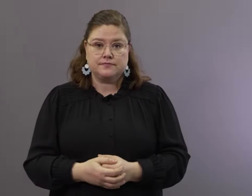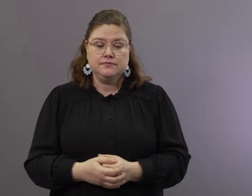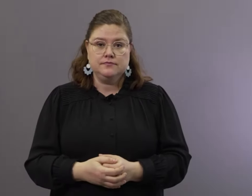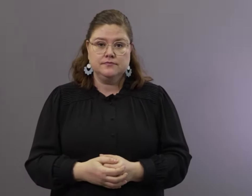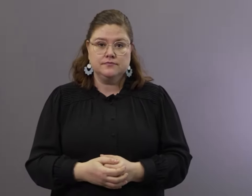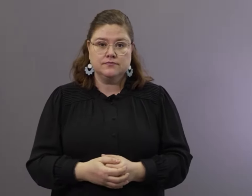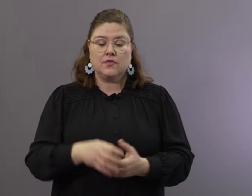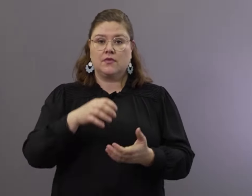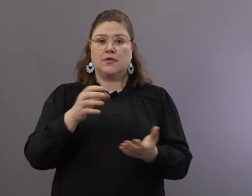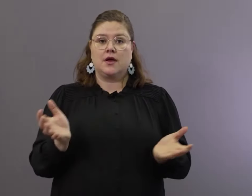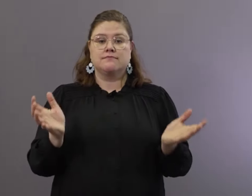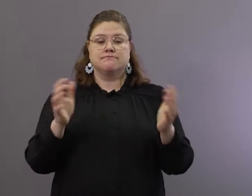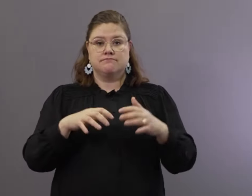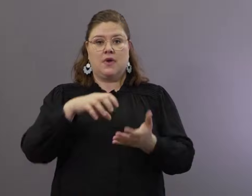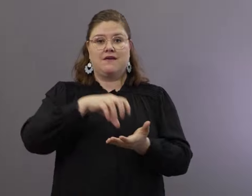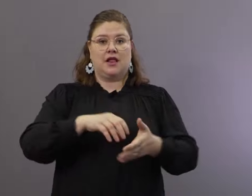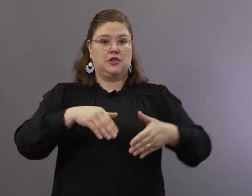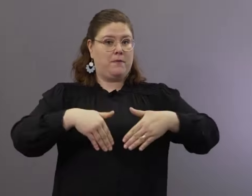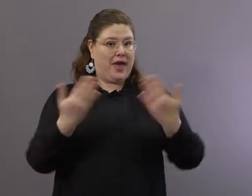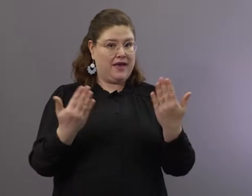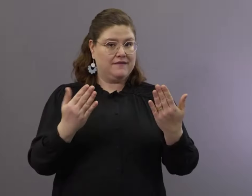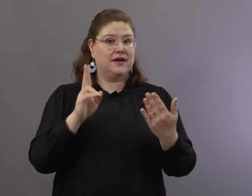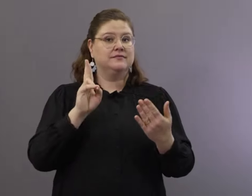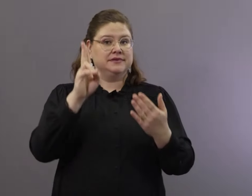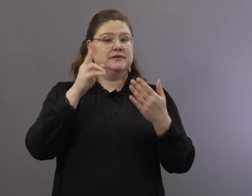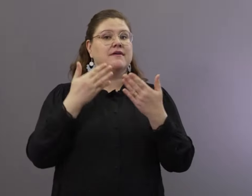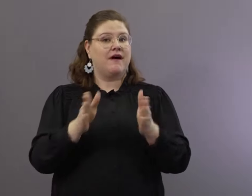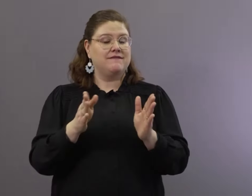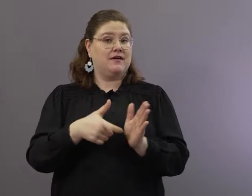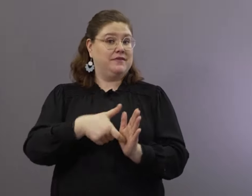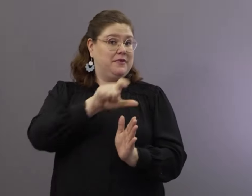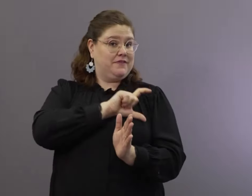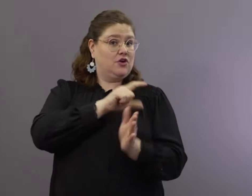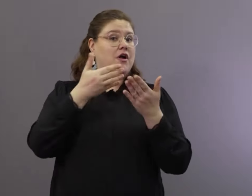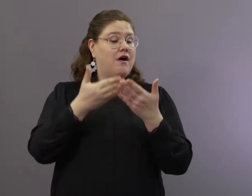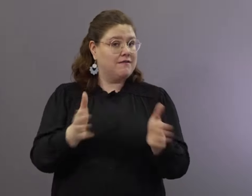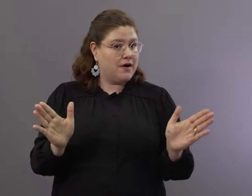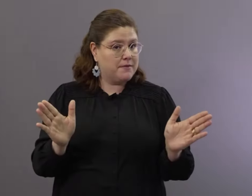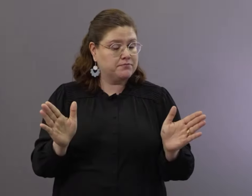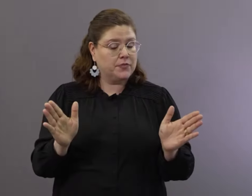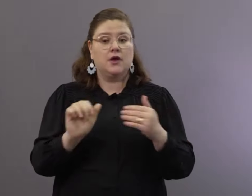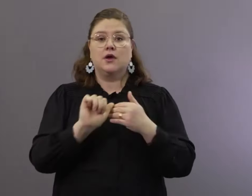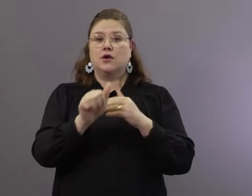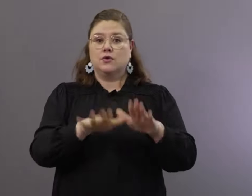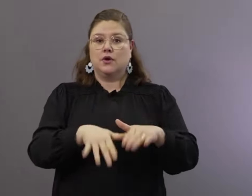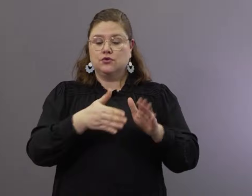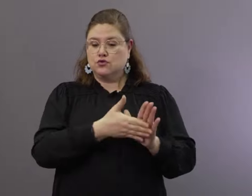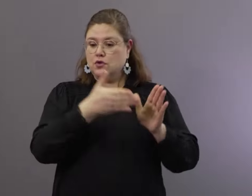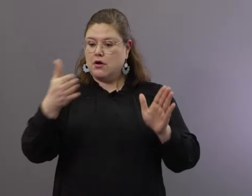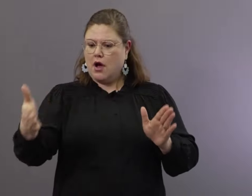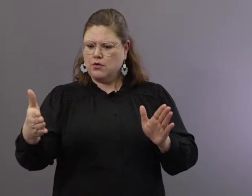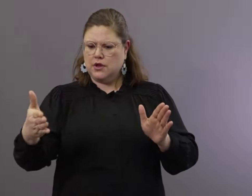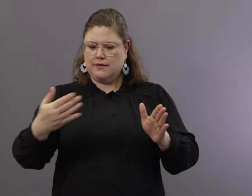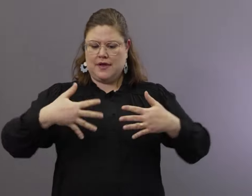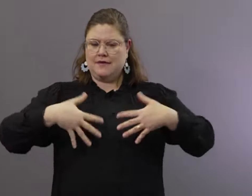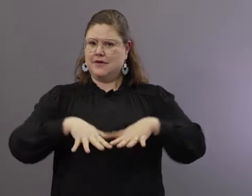Valtiopäivät avattiin eduskunnassa virallisesti viime viikolla ja tällä eduskuntakaudella viittomakielisten verkostomme tärkeänä